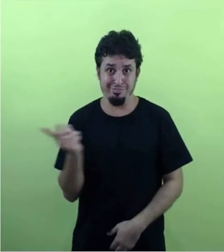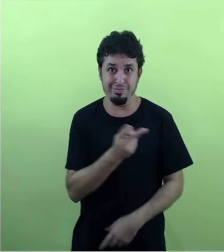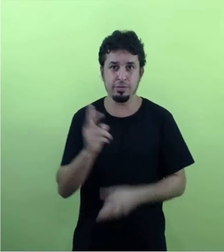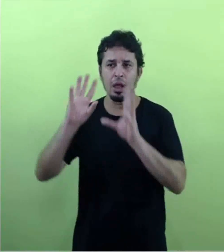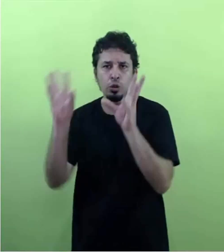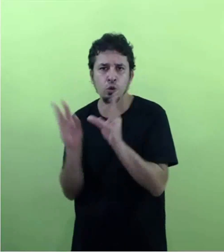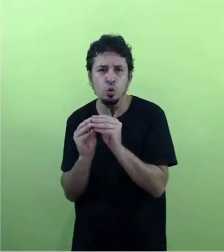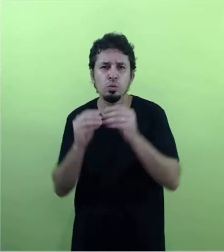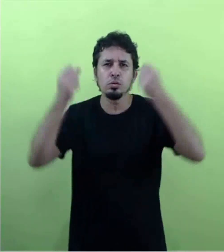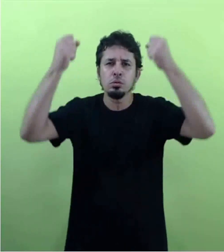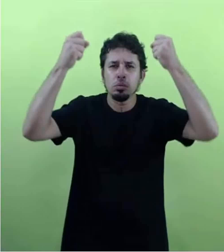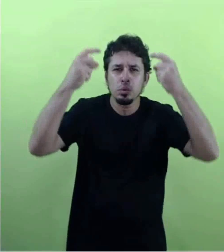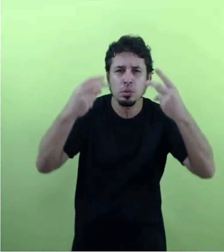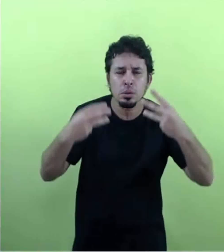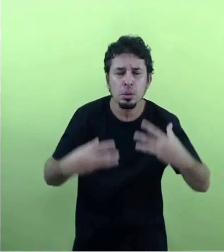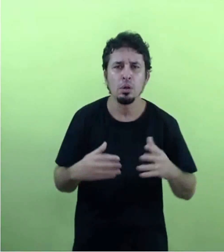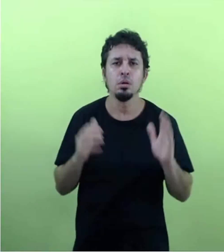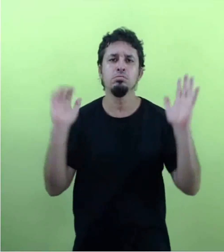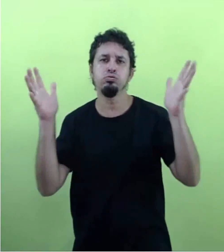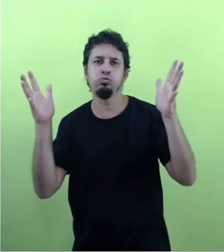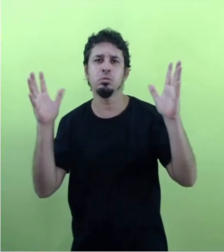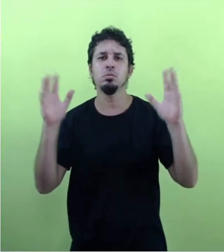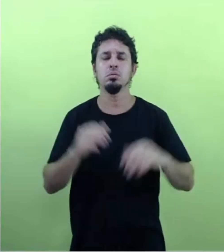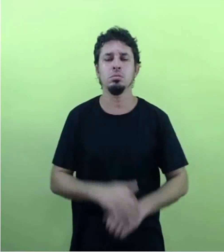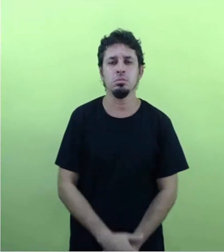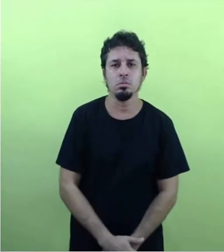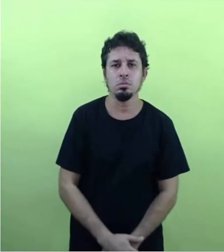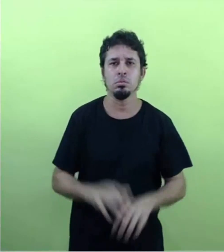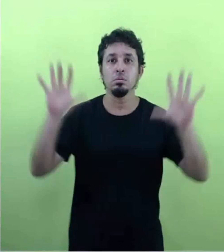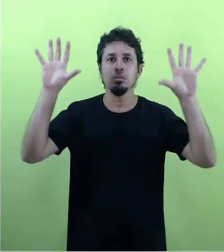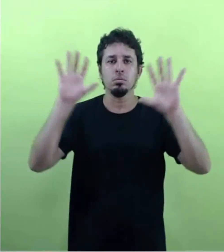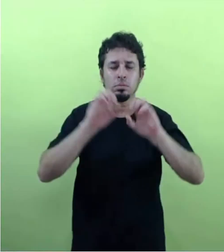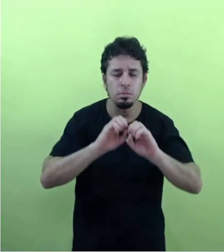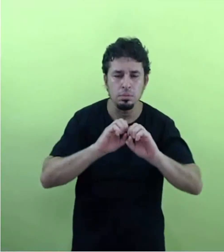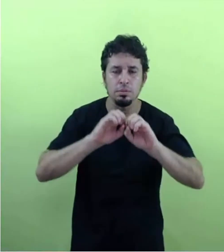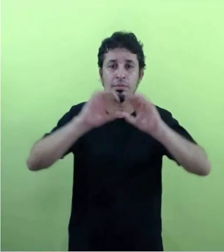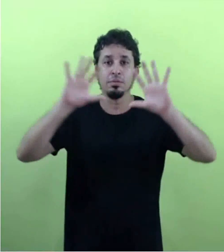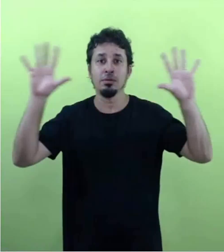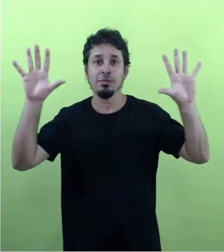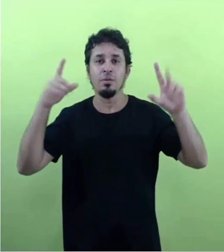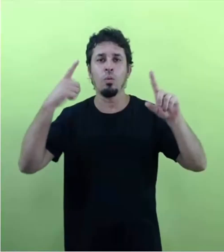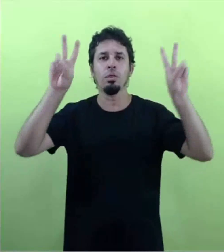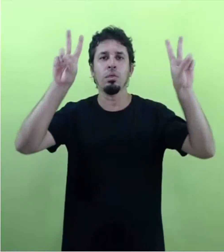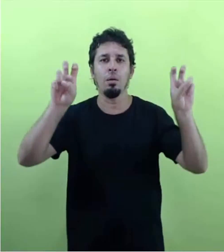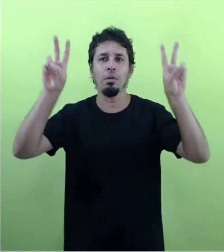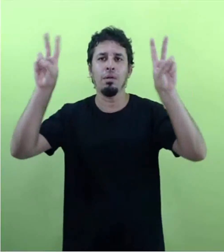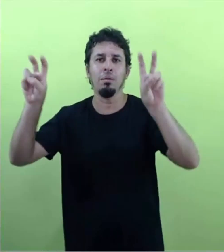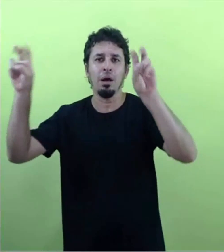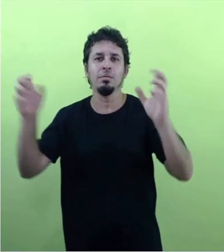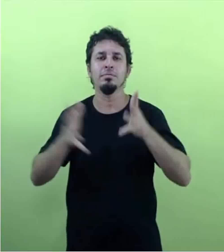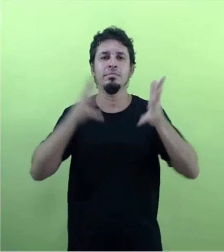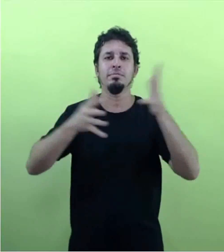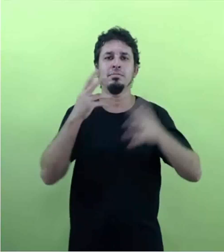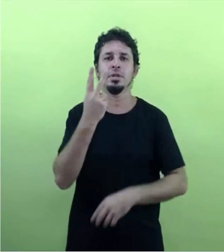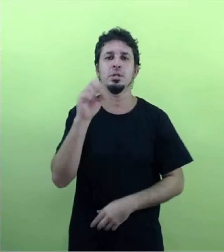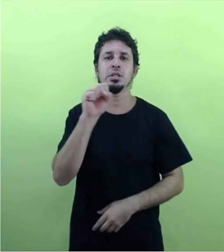um escurecimento e clareamento, 2 a 3 segundos da imagem indicando o início de outro